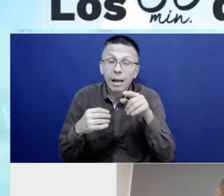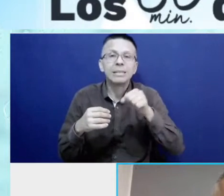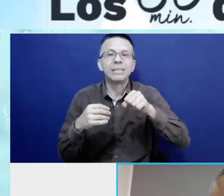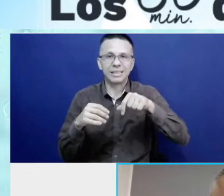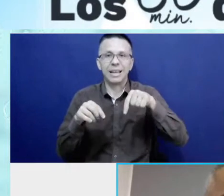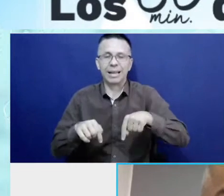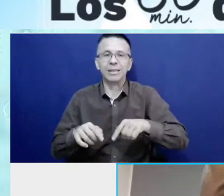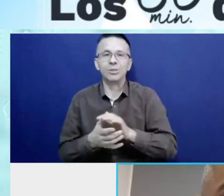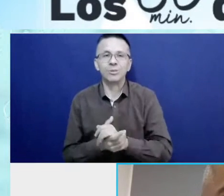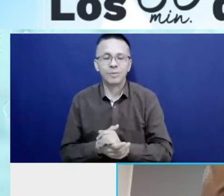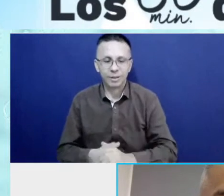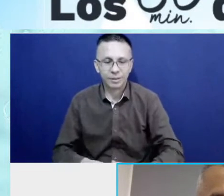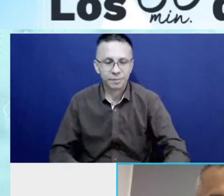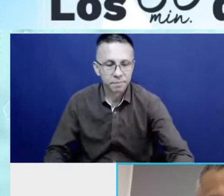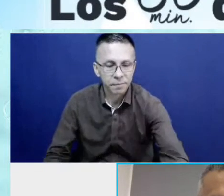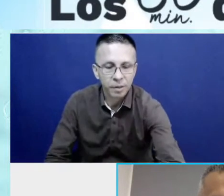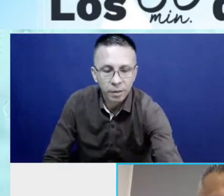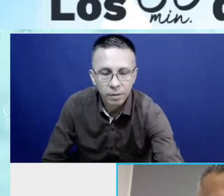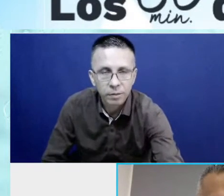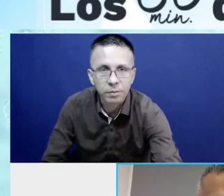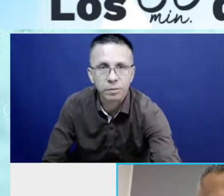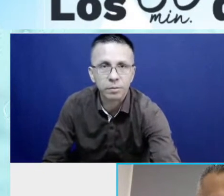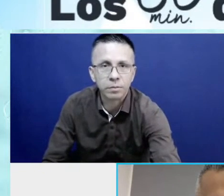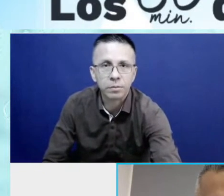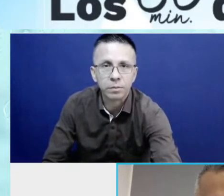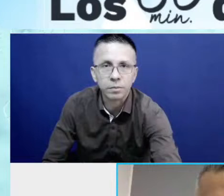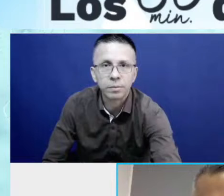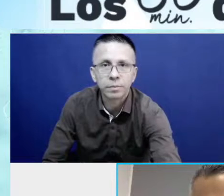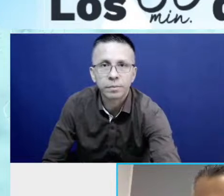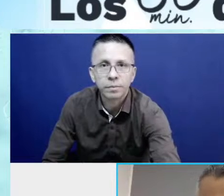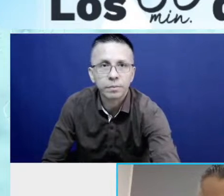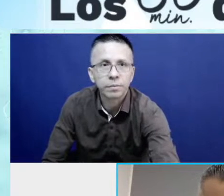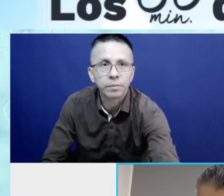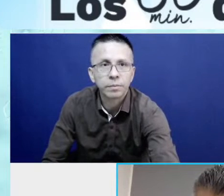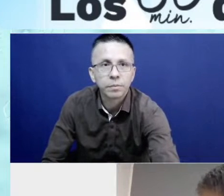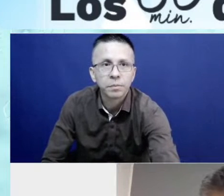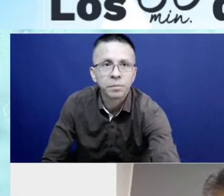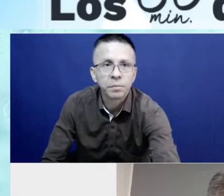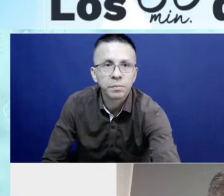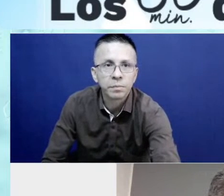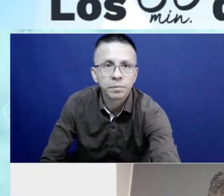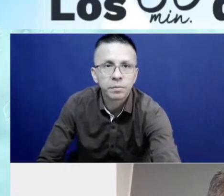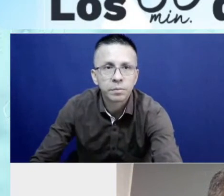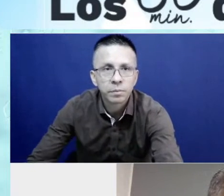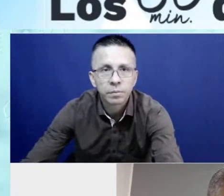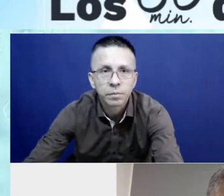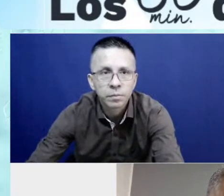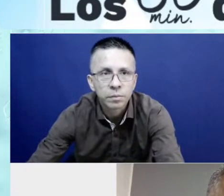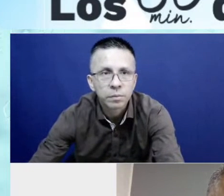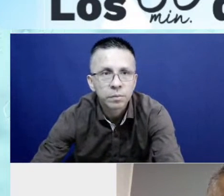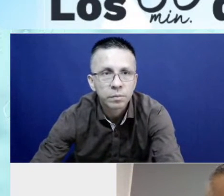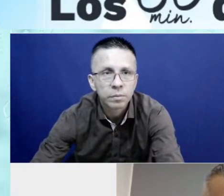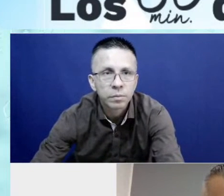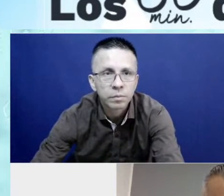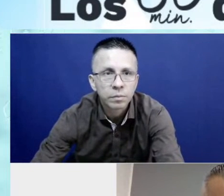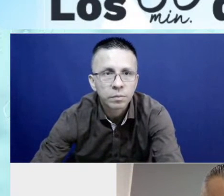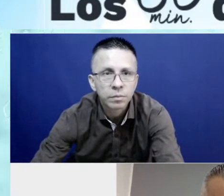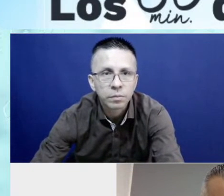estoy. Bueno, les cuento a todos, a todas las personas que nos están siguiendo en este momento en nuestro canal de YouTube,